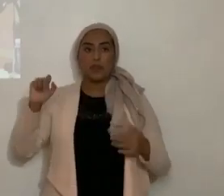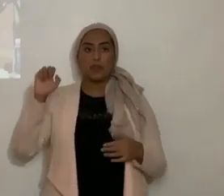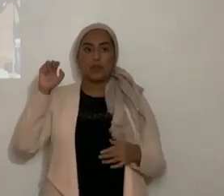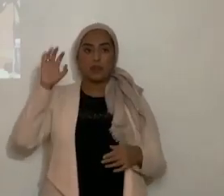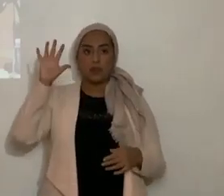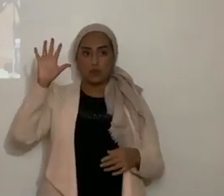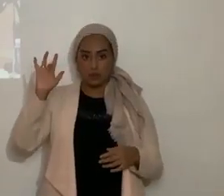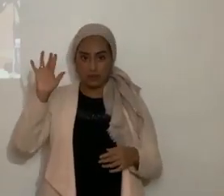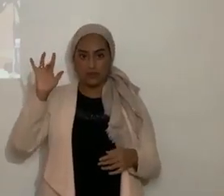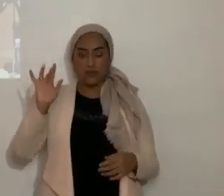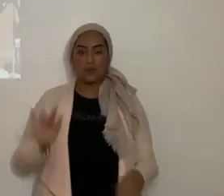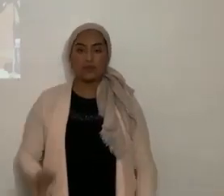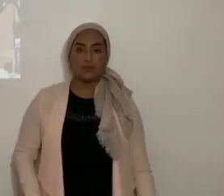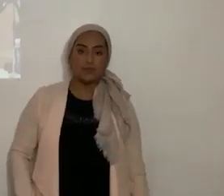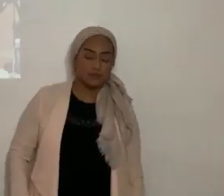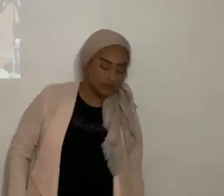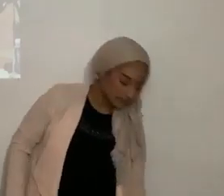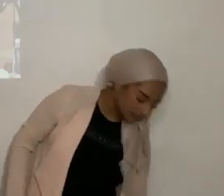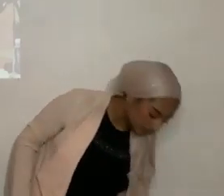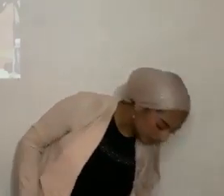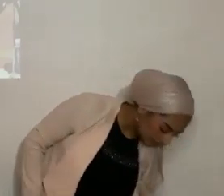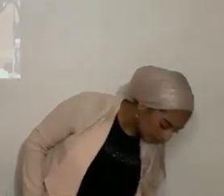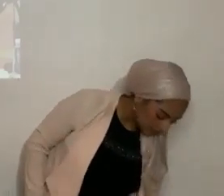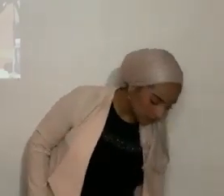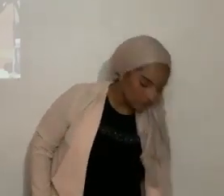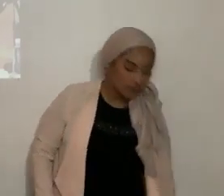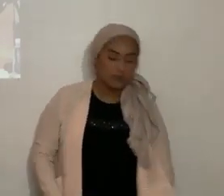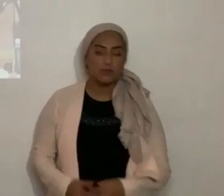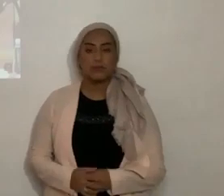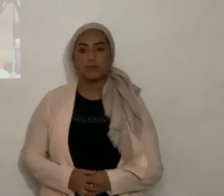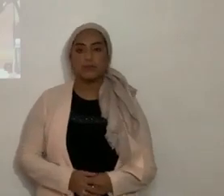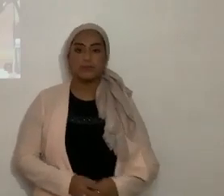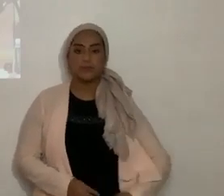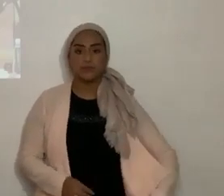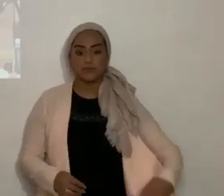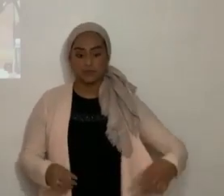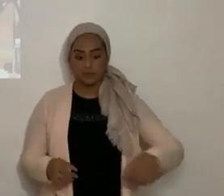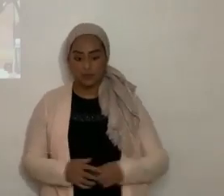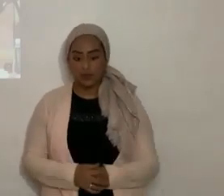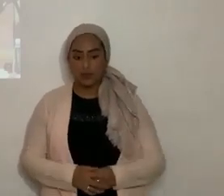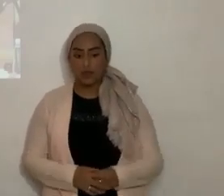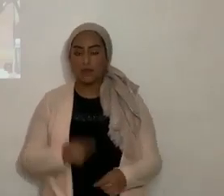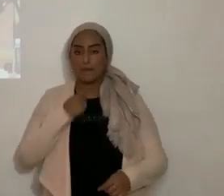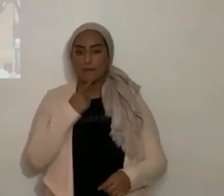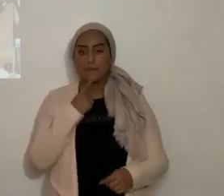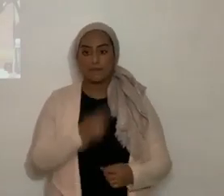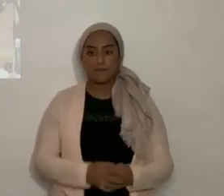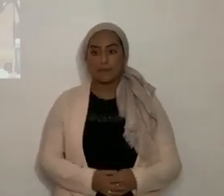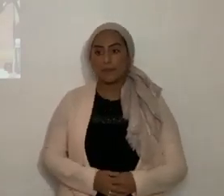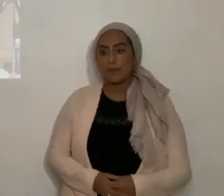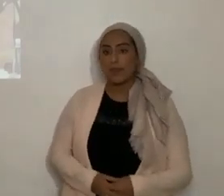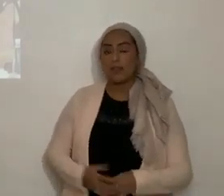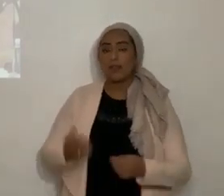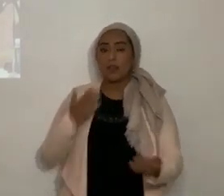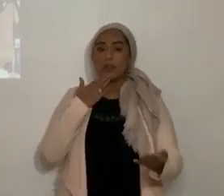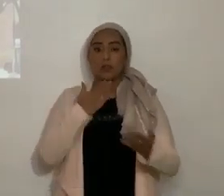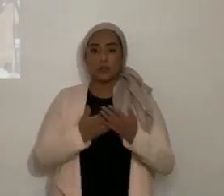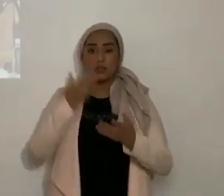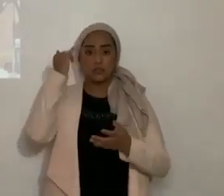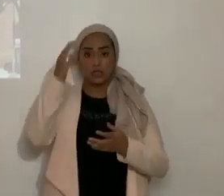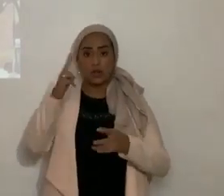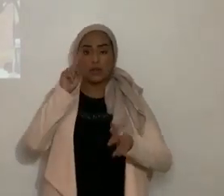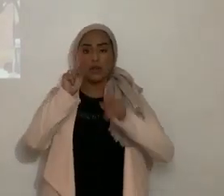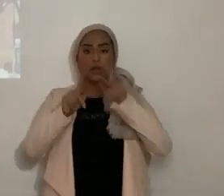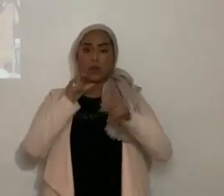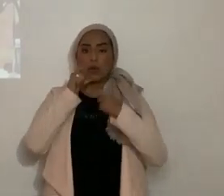25, Lamentaciones 3, verso 25, dice, bueno es Yahweh a los que en